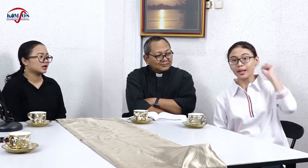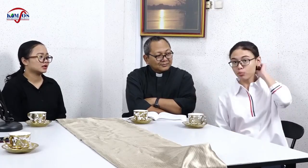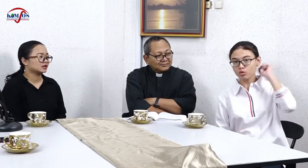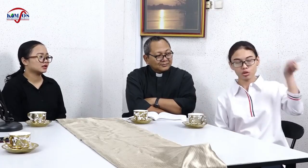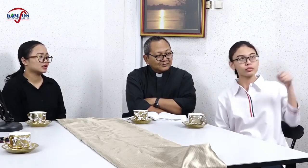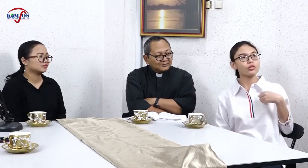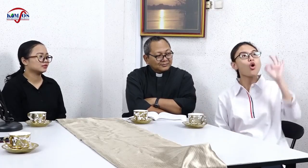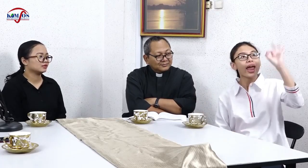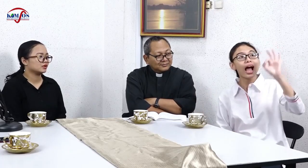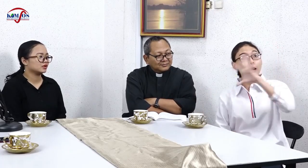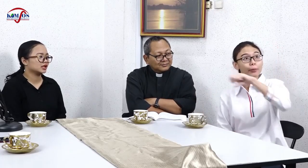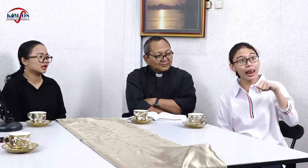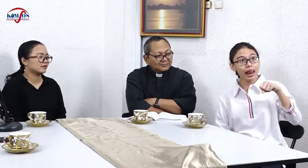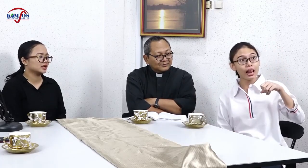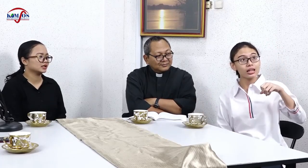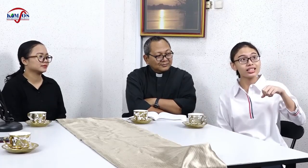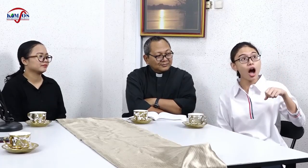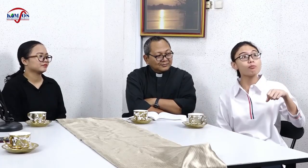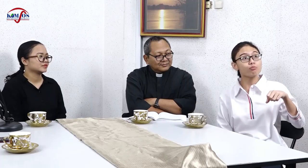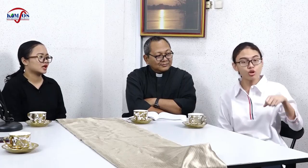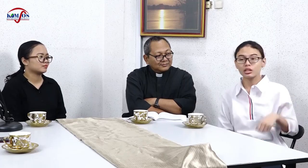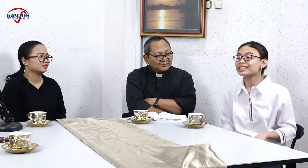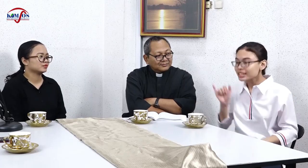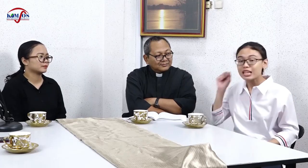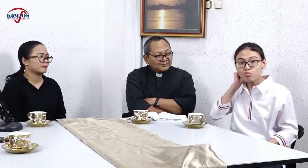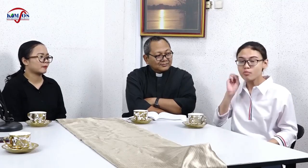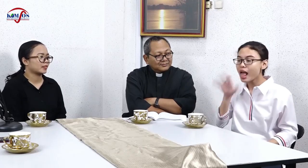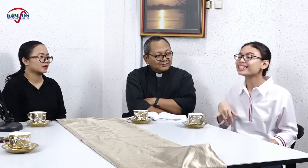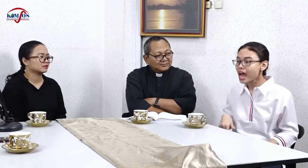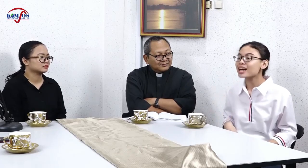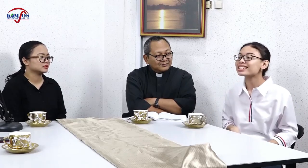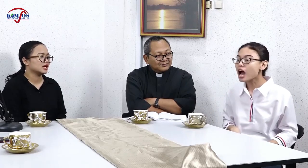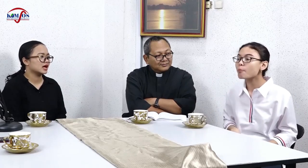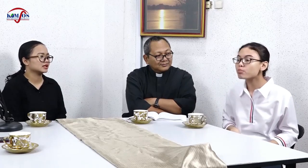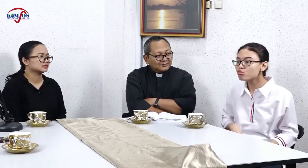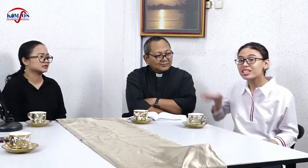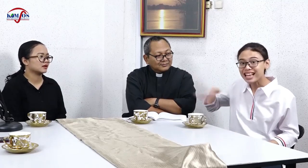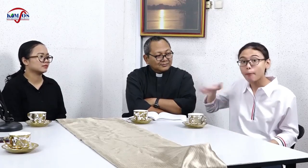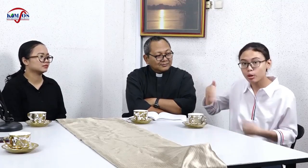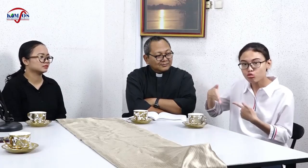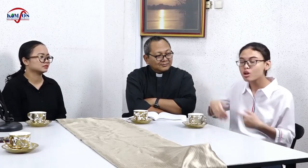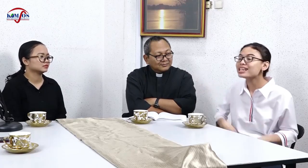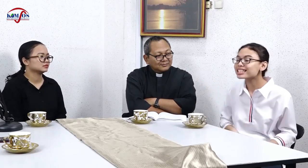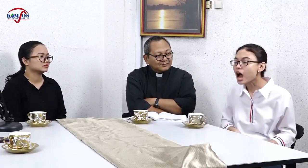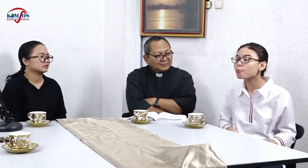pertama itu oke Ambil sapu iya